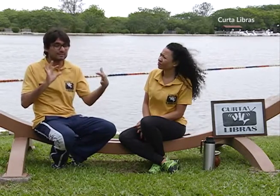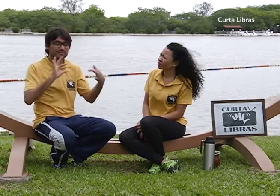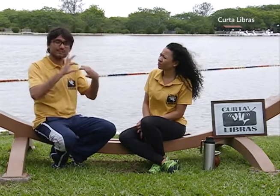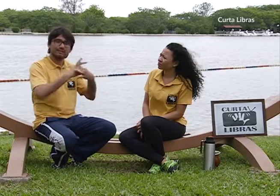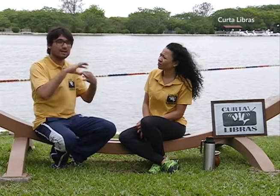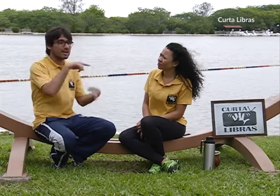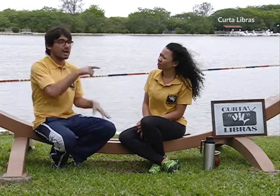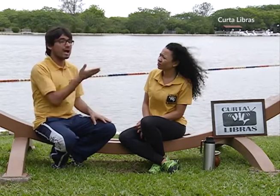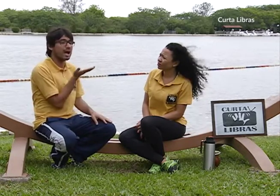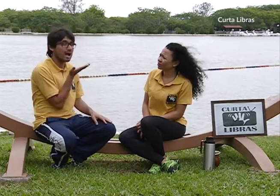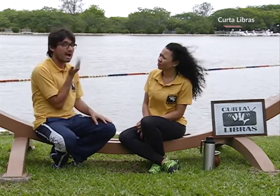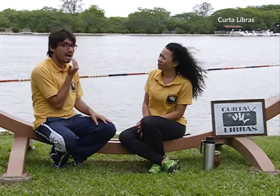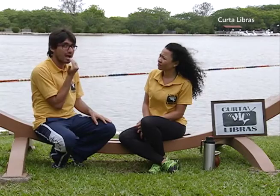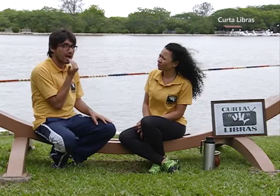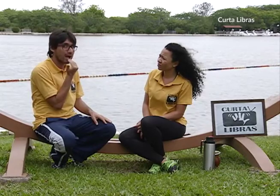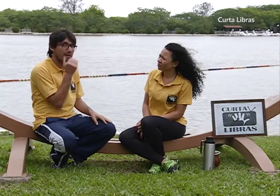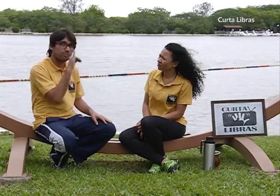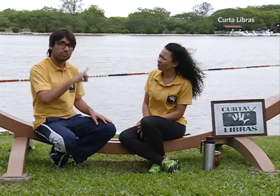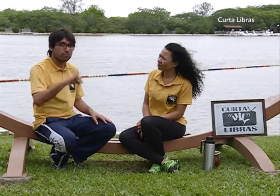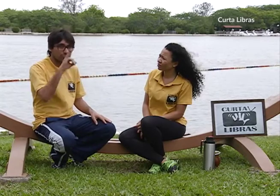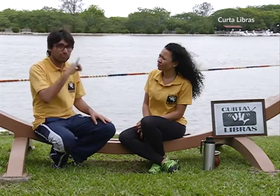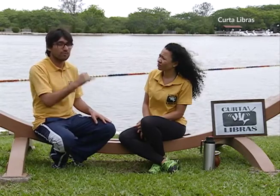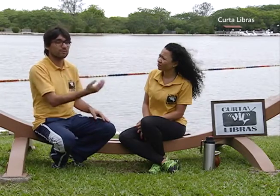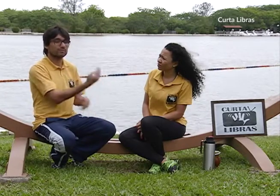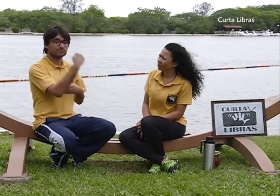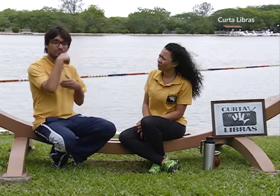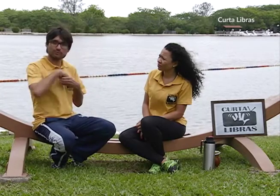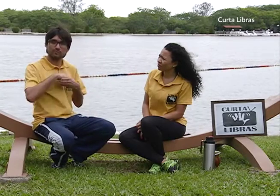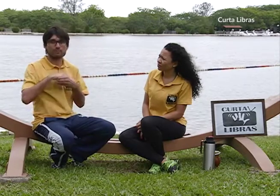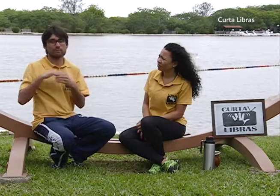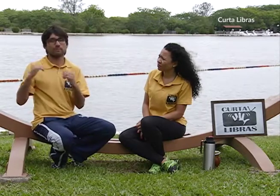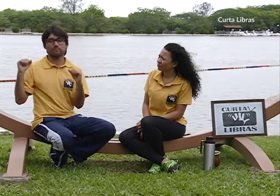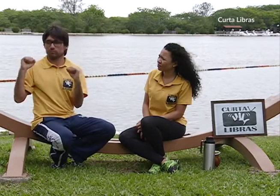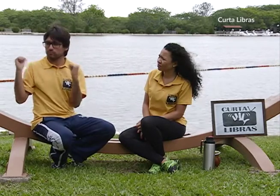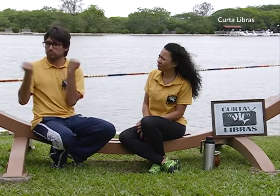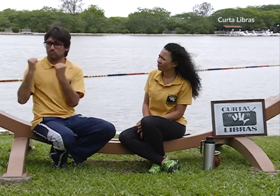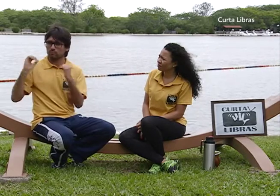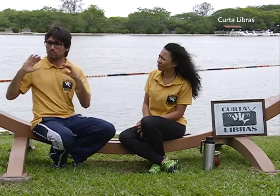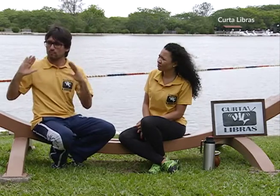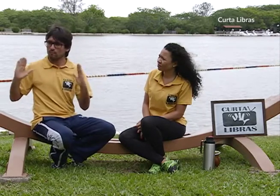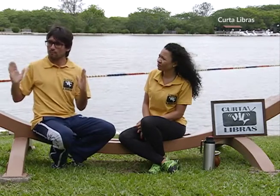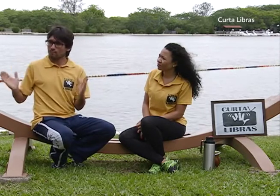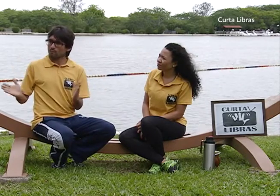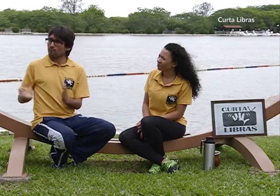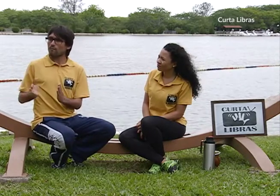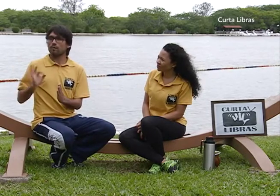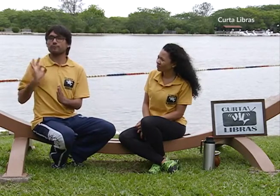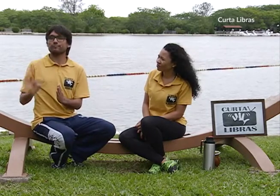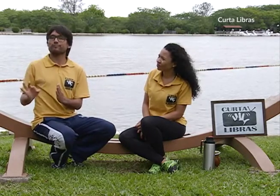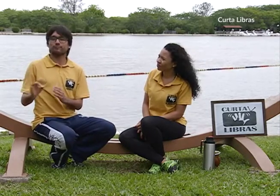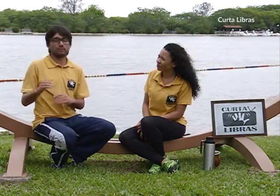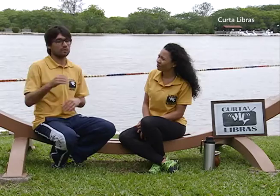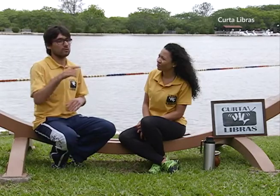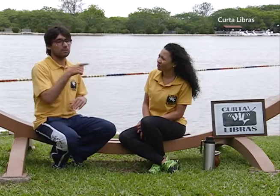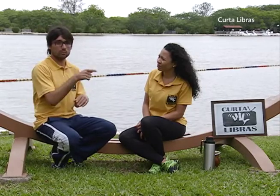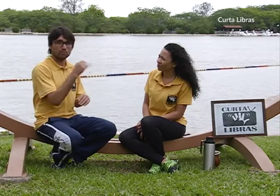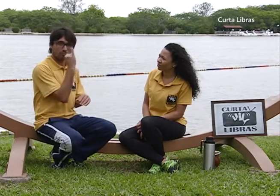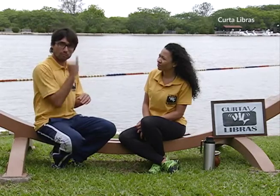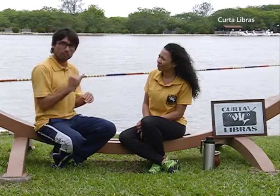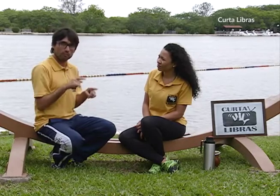saber que a alimentação é necessária para o corpo e combinada com atividades físicas consegue-se um corpo mais definido. Mesmo quando se é magra, é